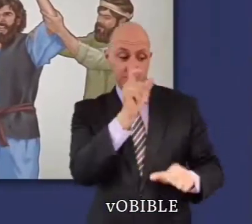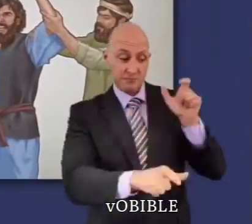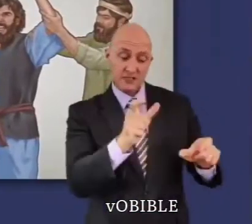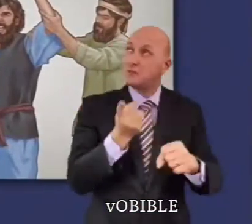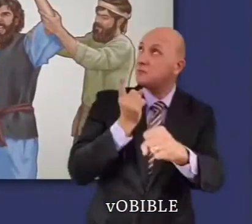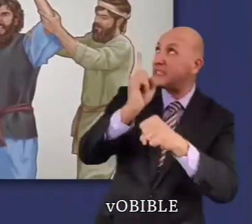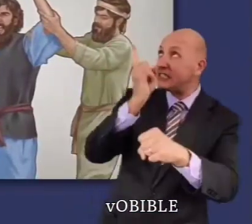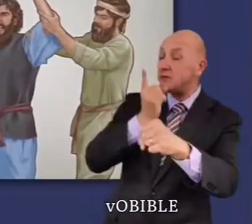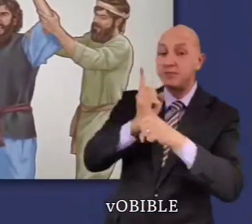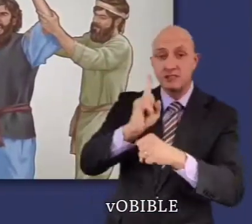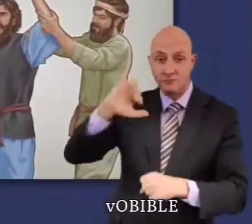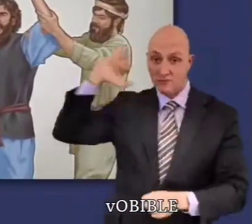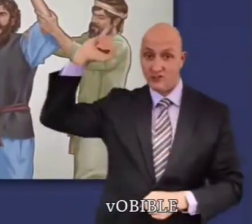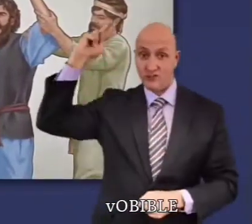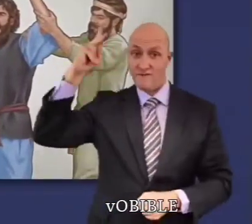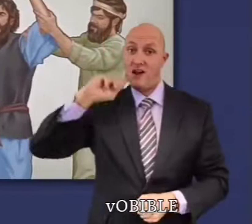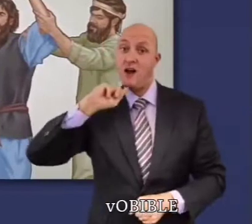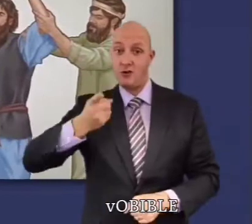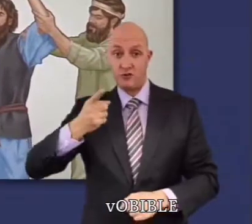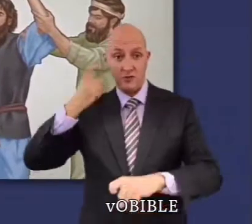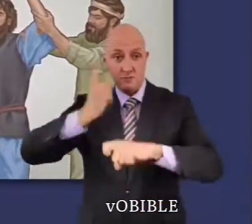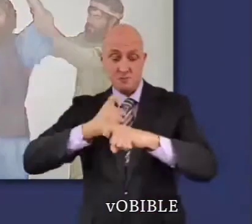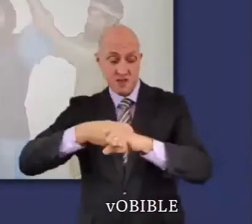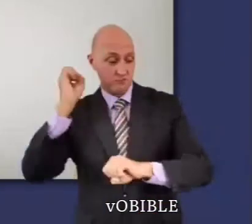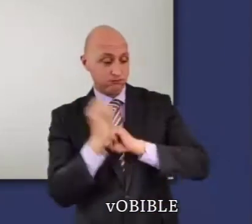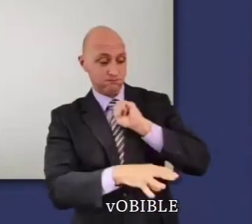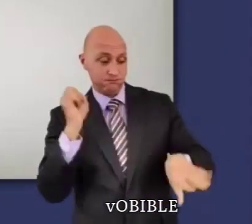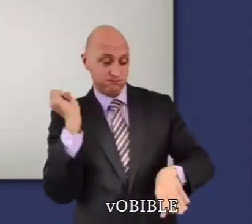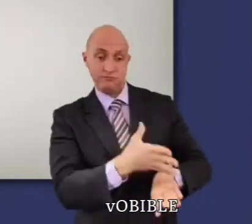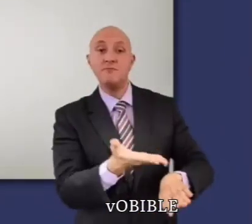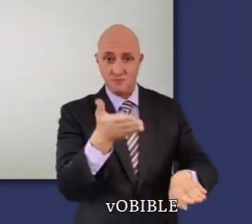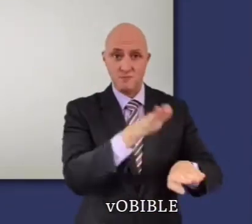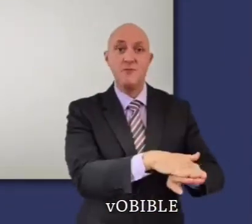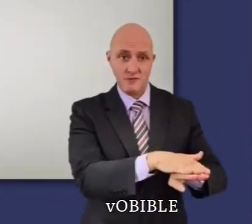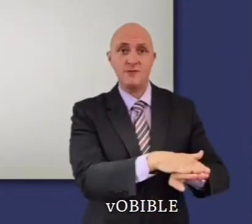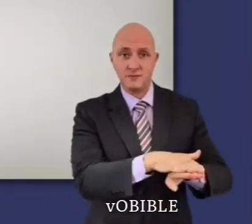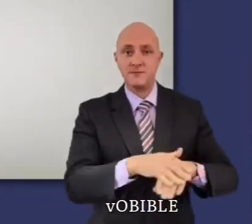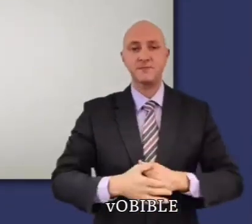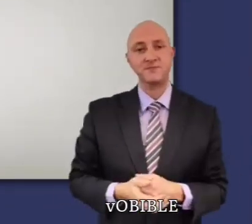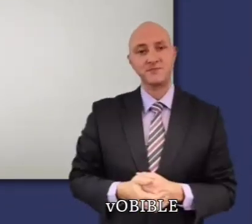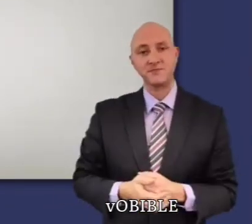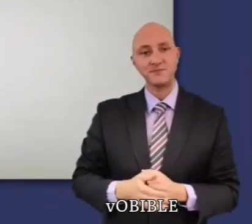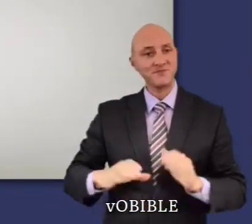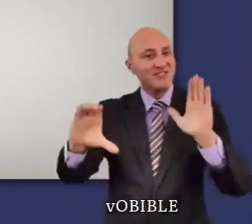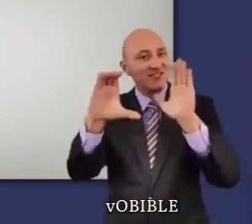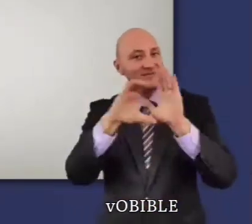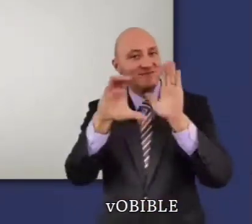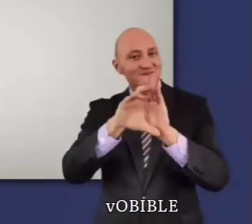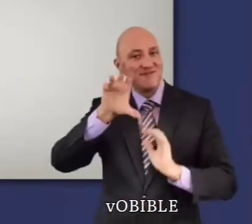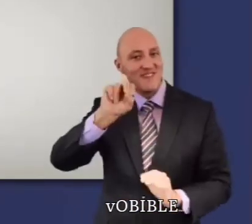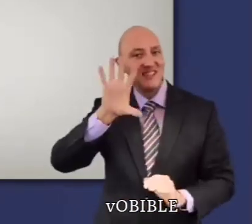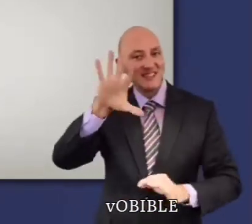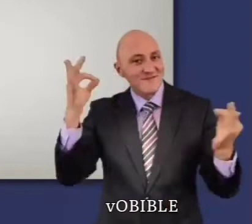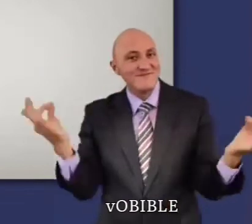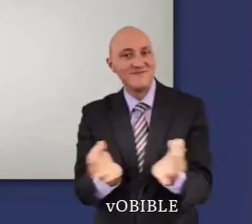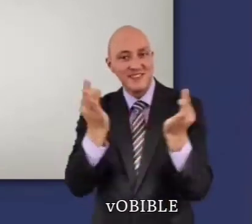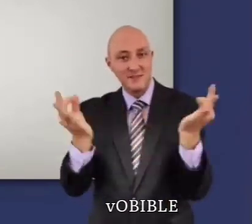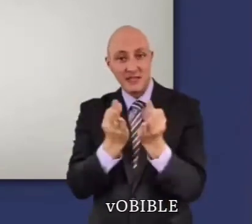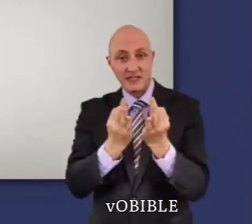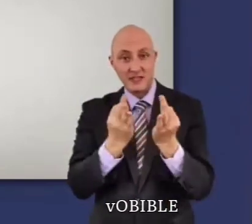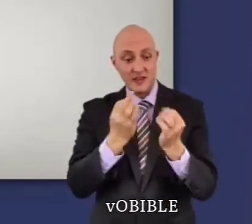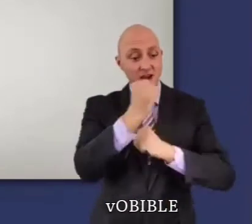pains de proposition en forme de couronne. Le chapitre 24 souligne également que le nom de Dieu est sacré. Il